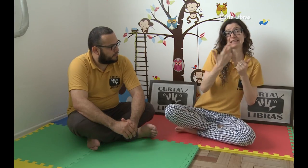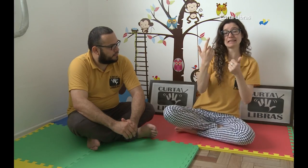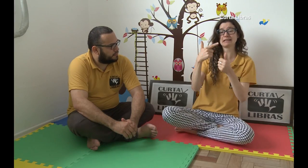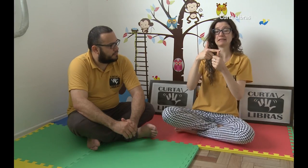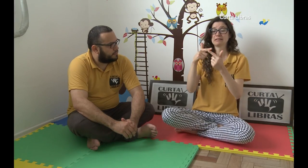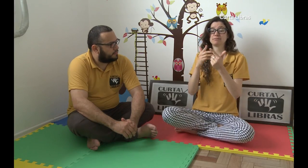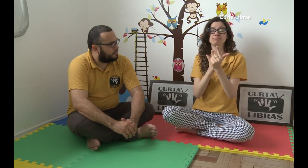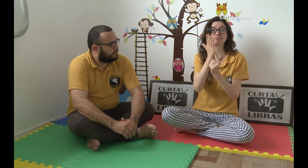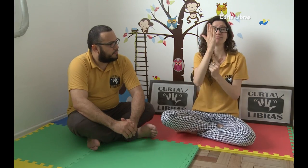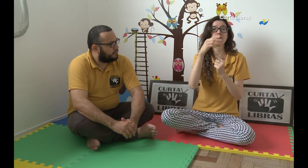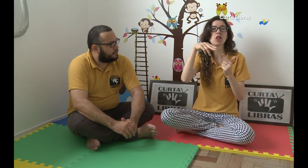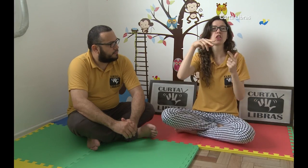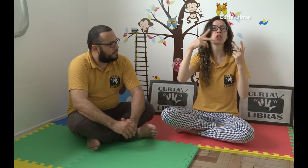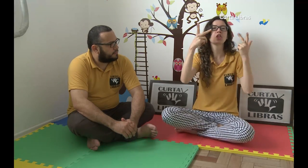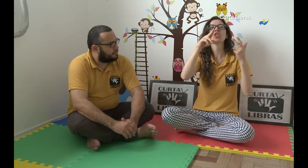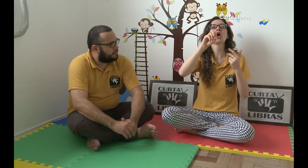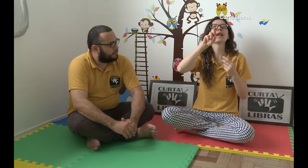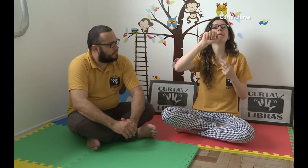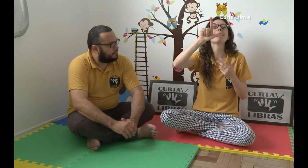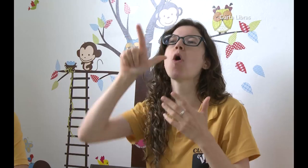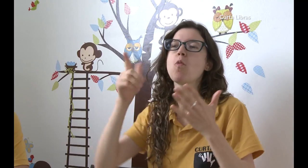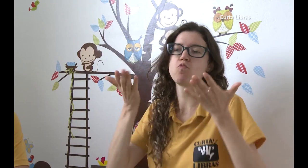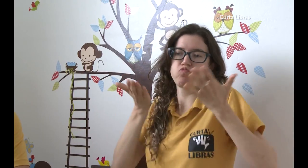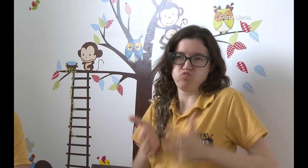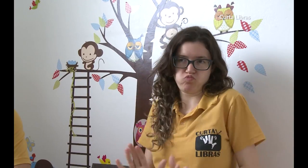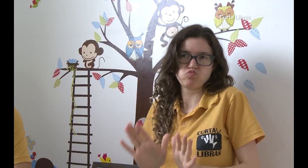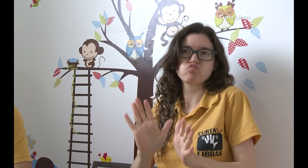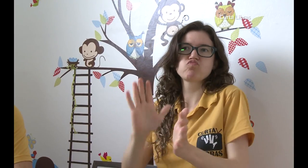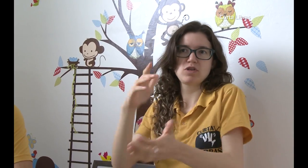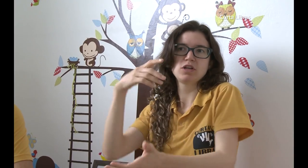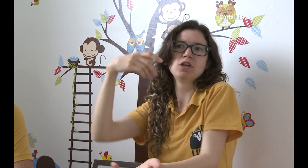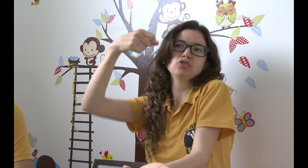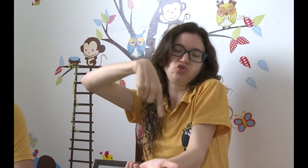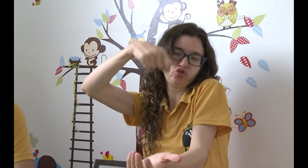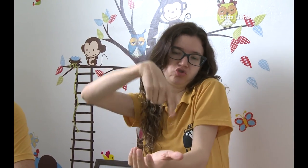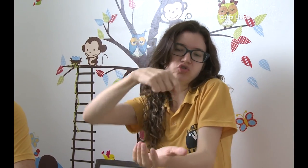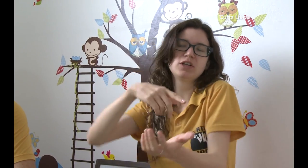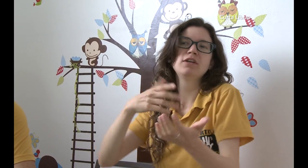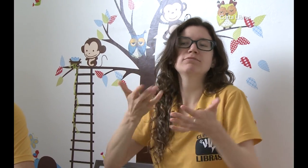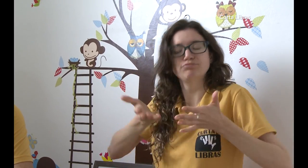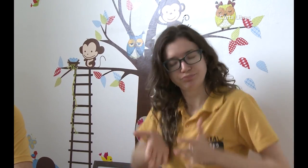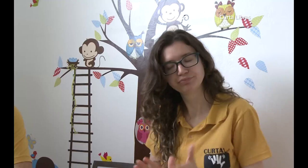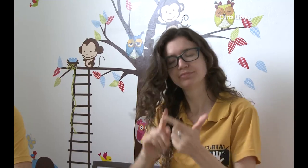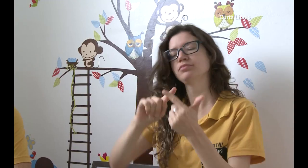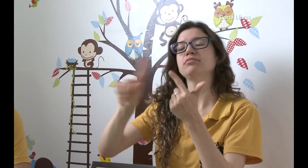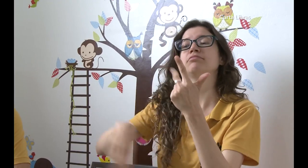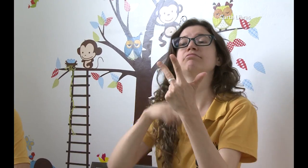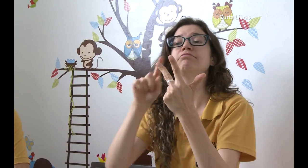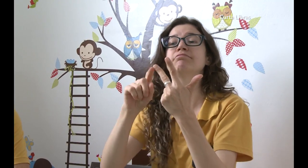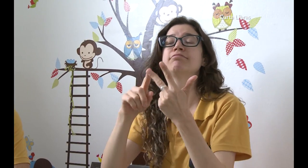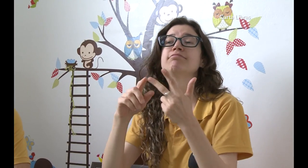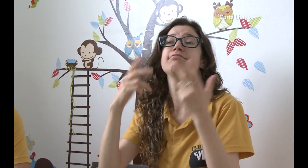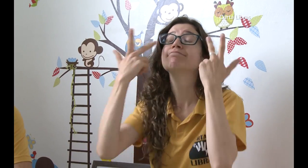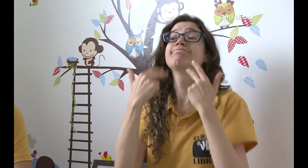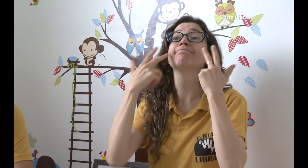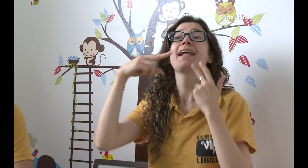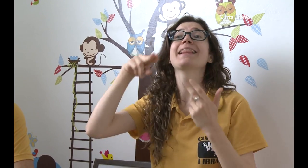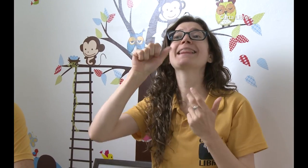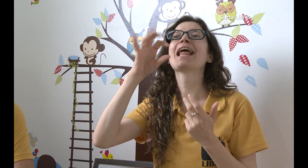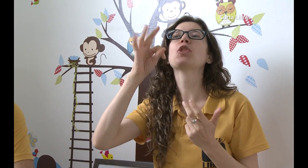Ou o parto normal Com o auxílio de medicamentos Ou ainda o parto natural Esse parto, ele também é chamado